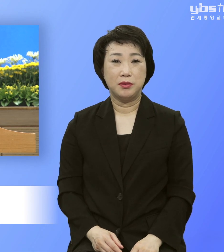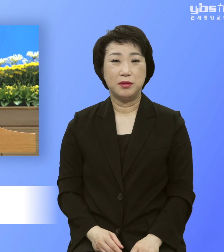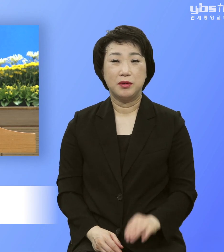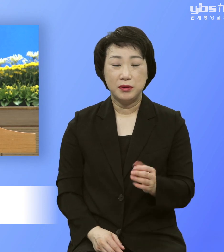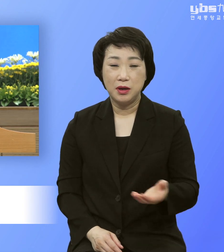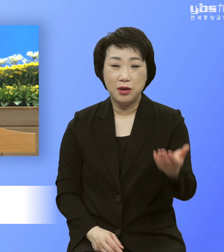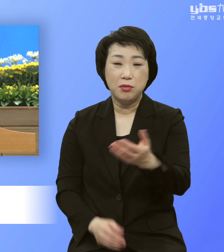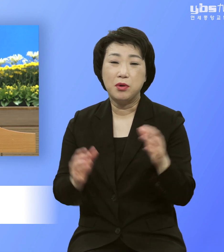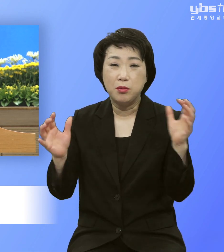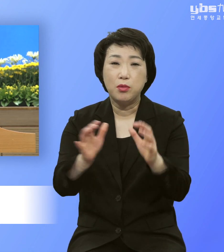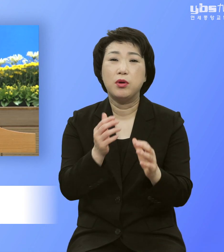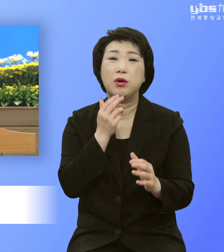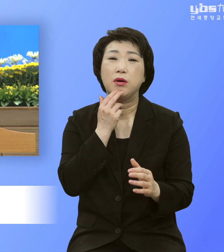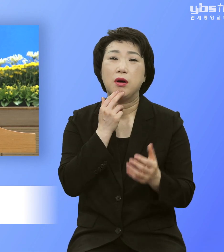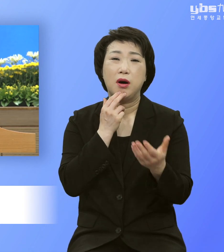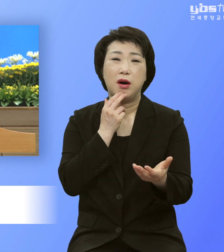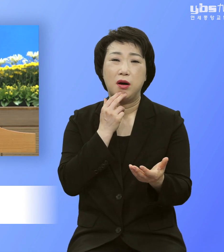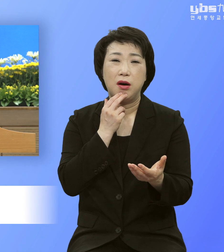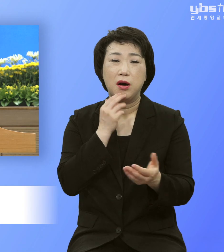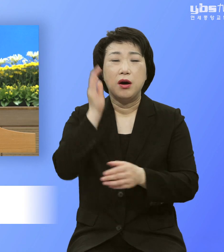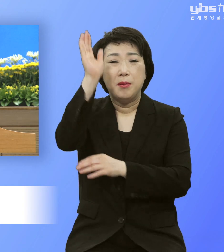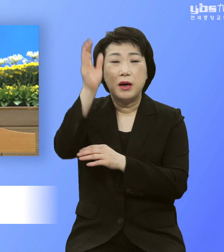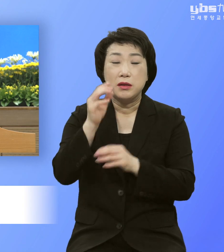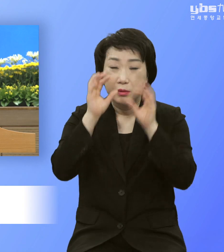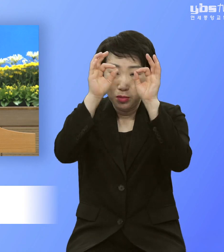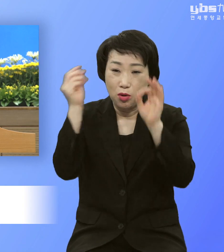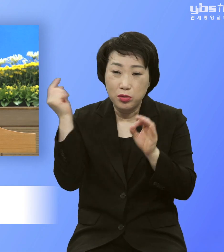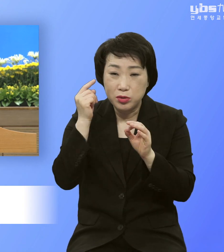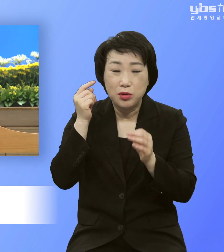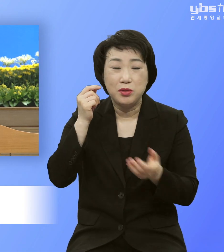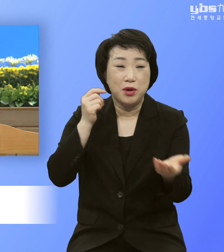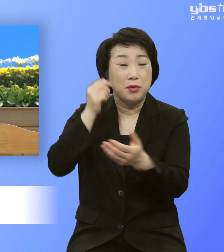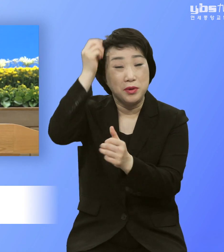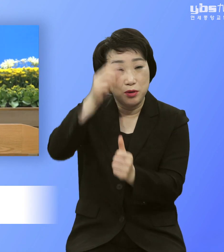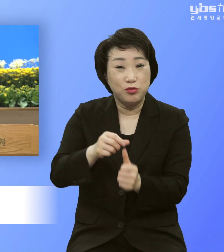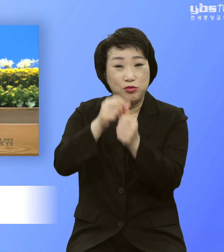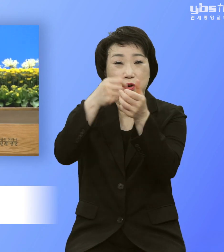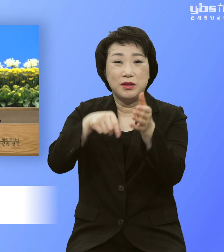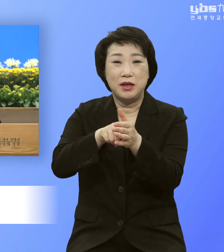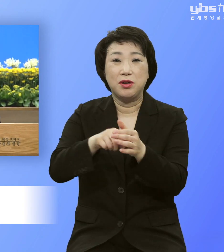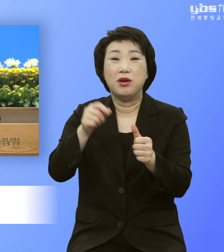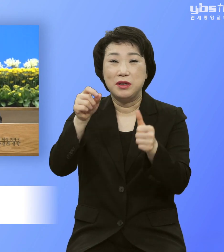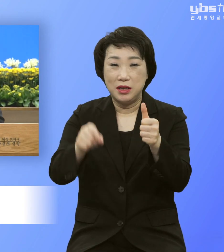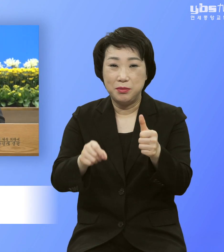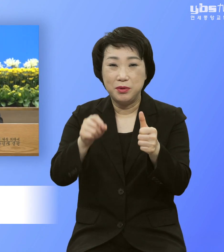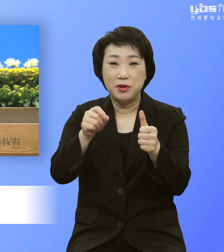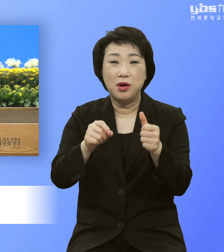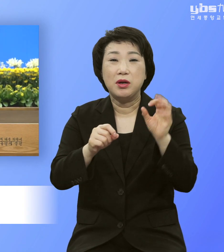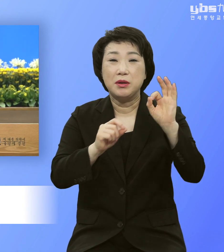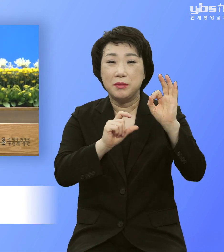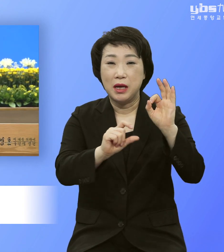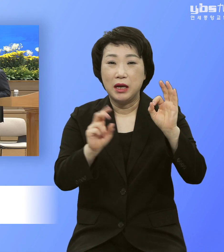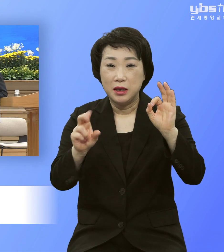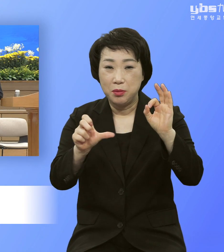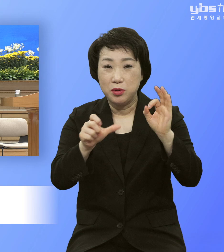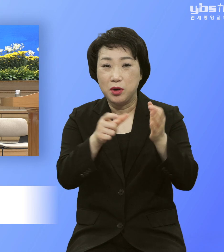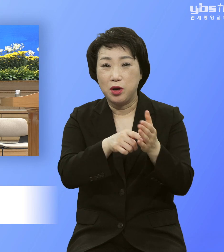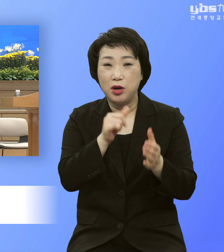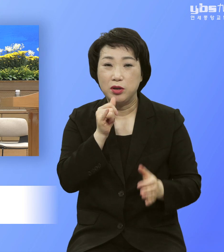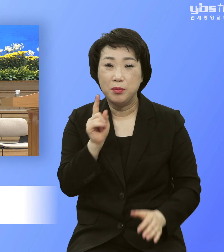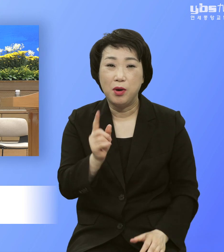근데 안 모여. 그래서 이 말씀을 듣고 살으라고 히브리서 10장